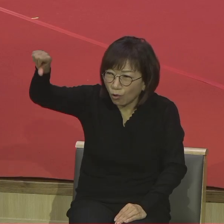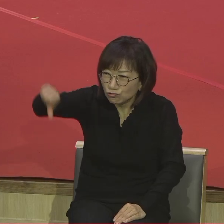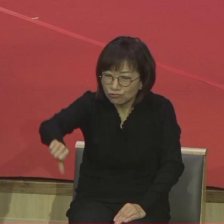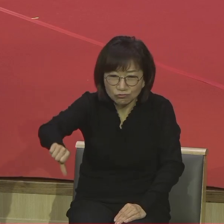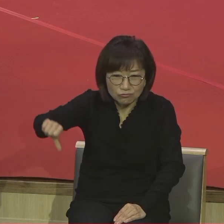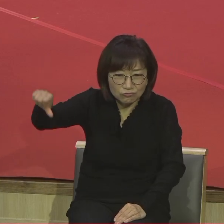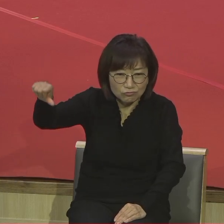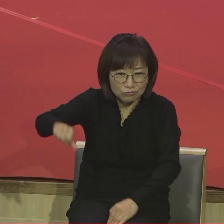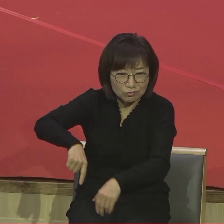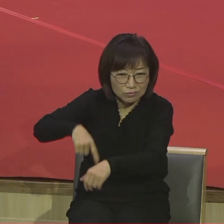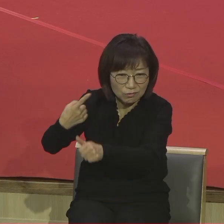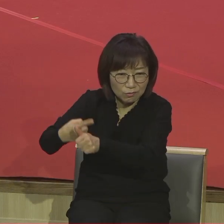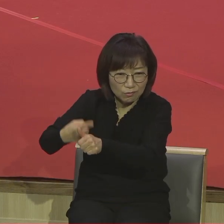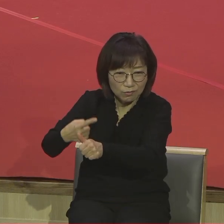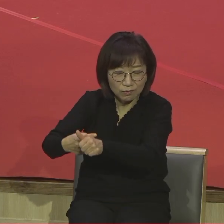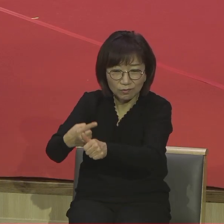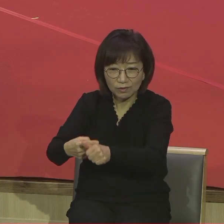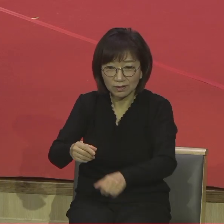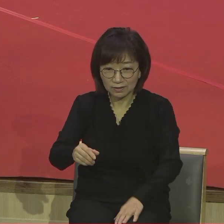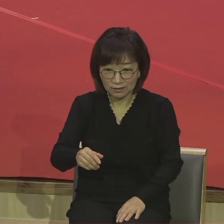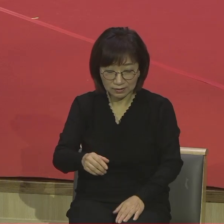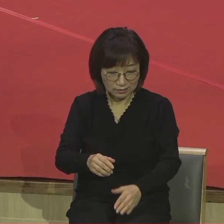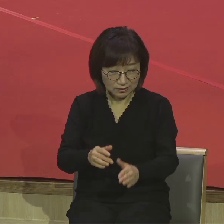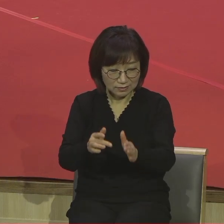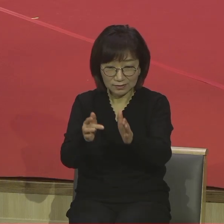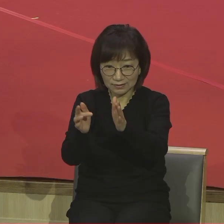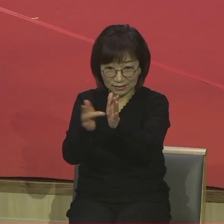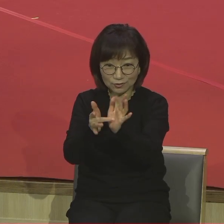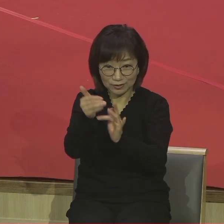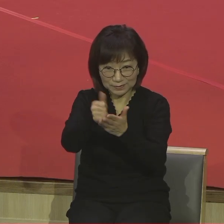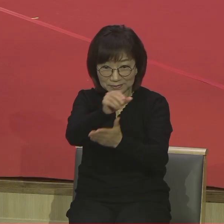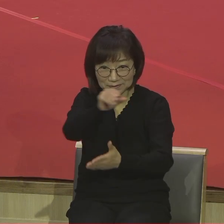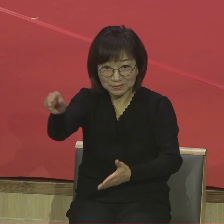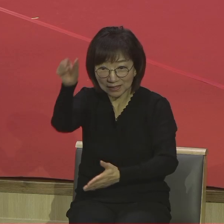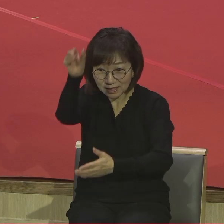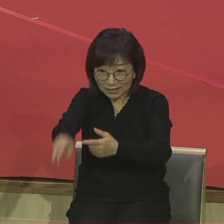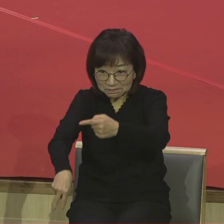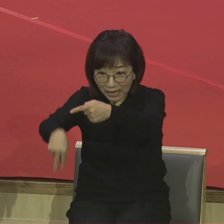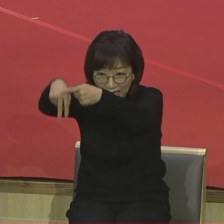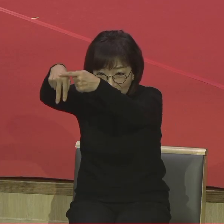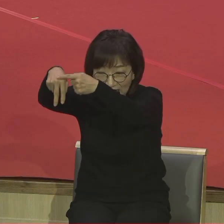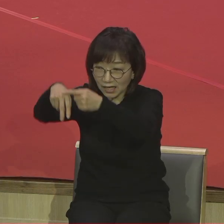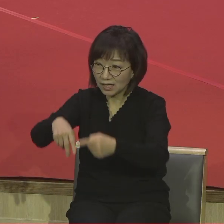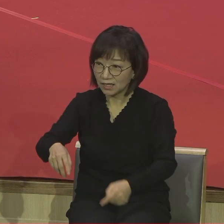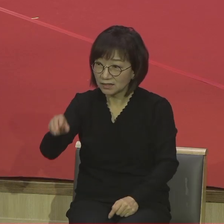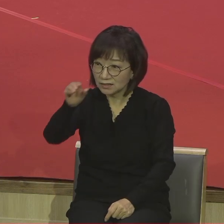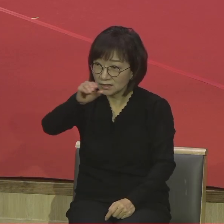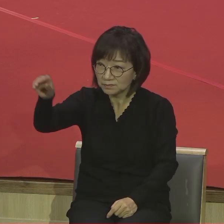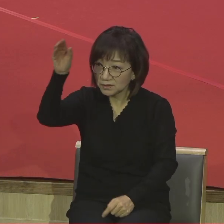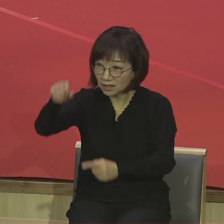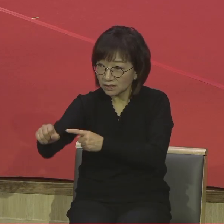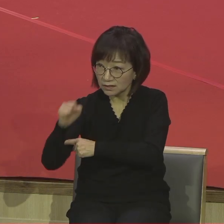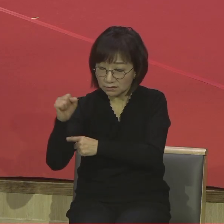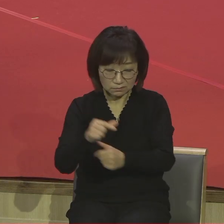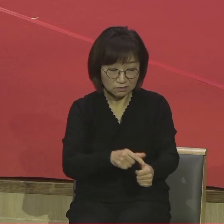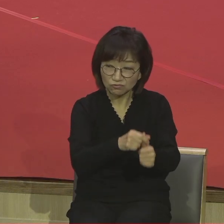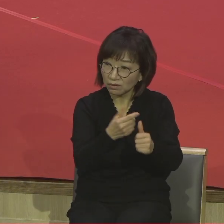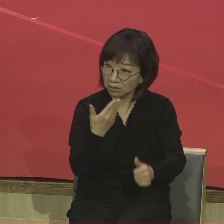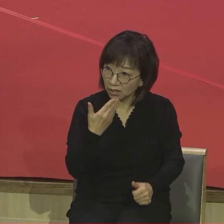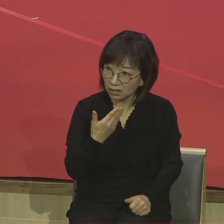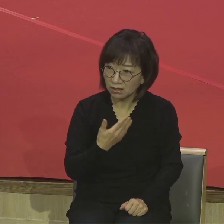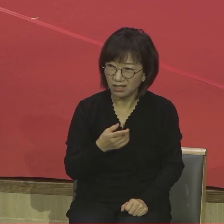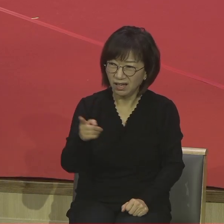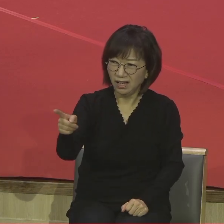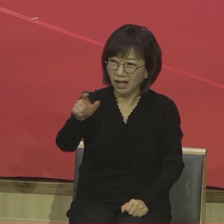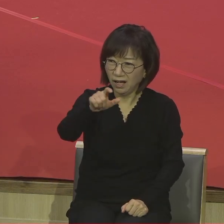저주입니다. 어떻게 십자가의 도가 구원의 길이 되느냐는 얘기예요.